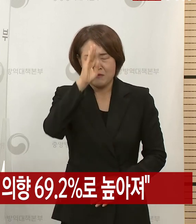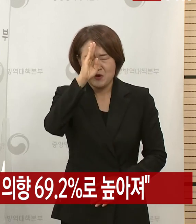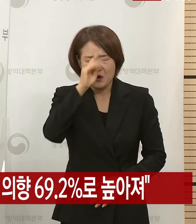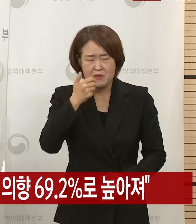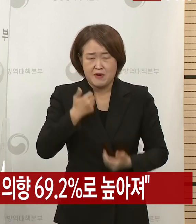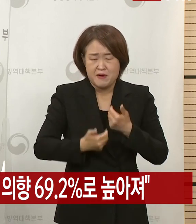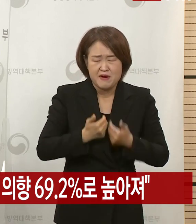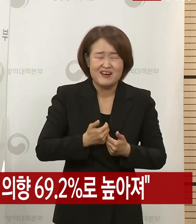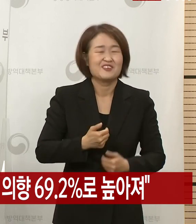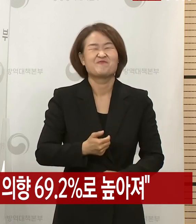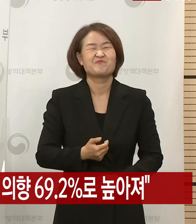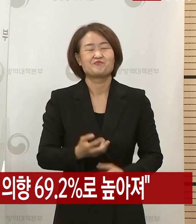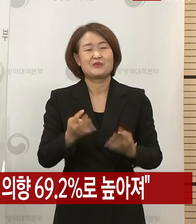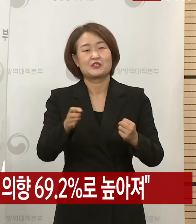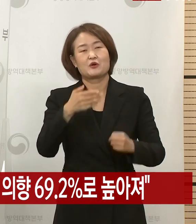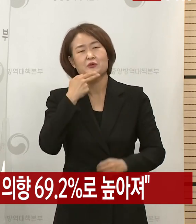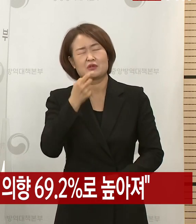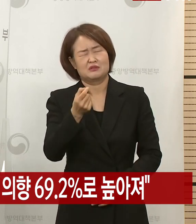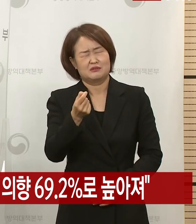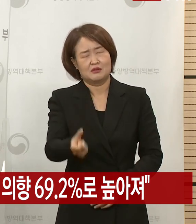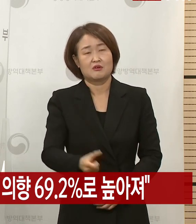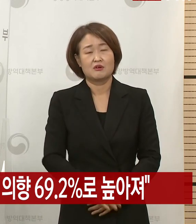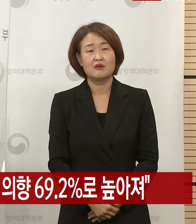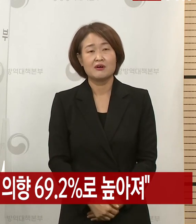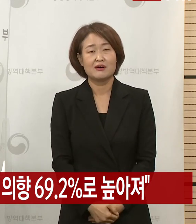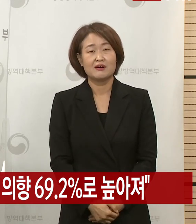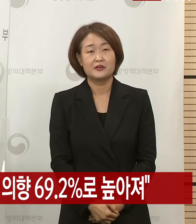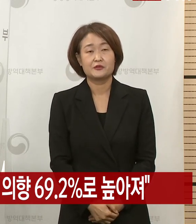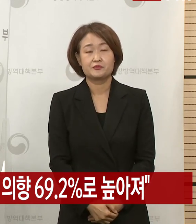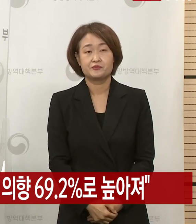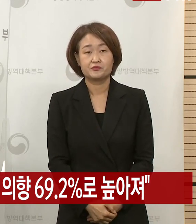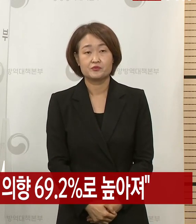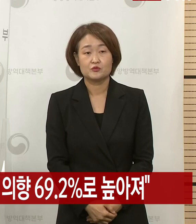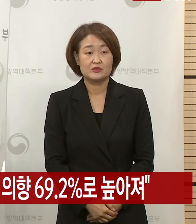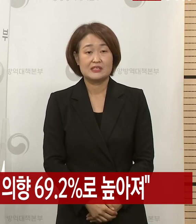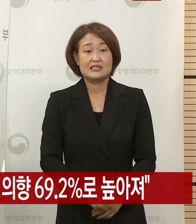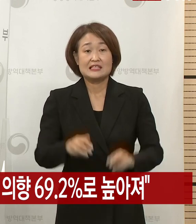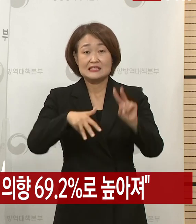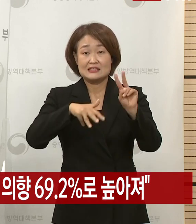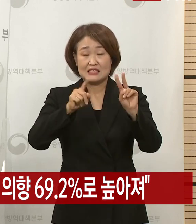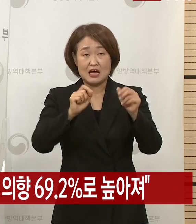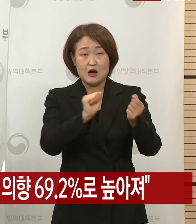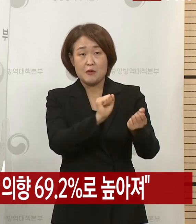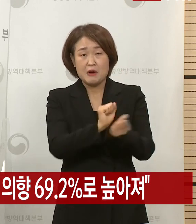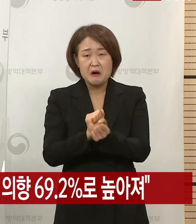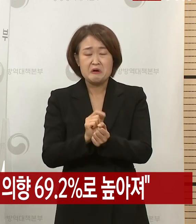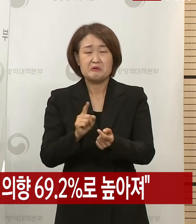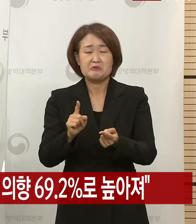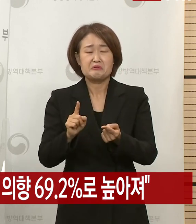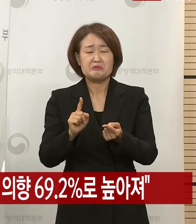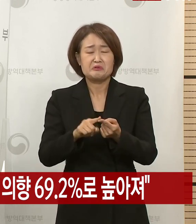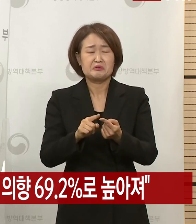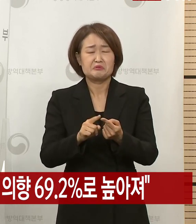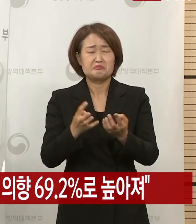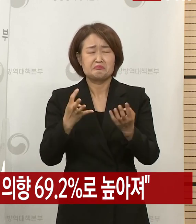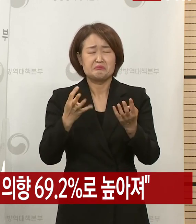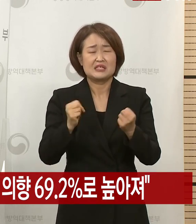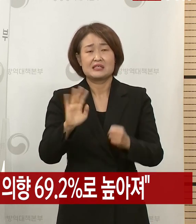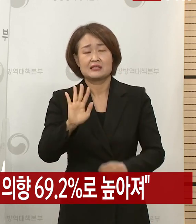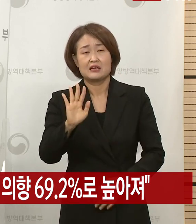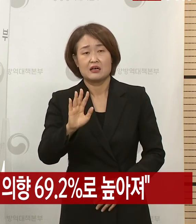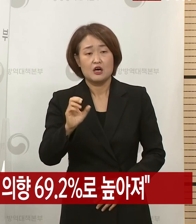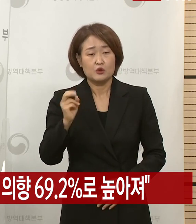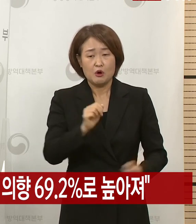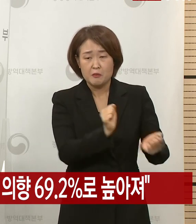드물게 나타납니다. 그리고 그 2차 감염의 경우에도 비교적 드문 편이지만 그